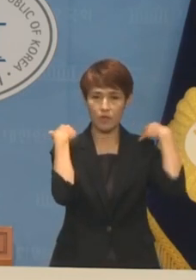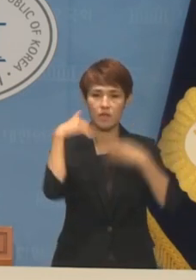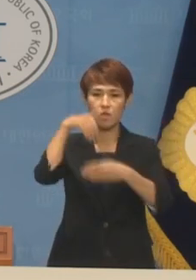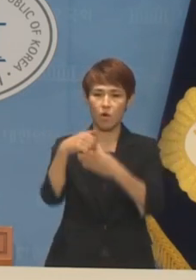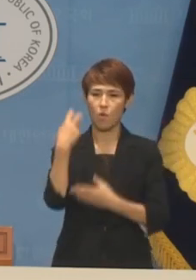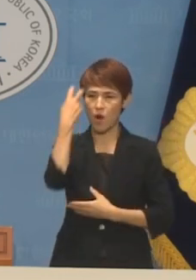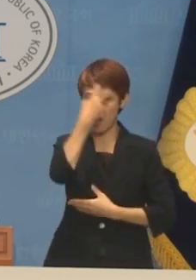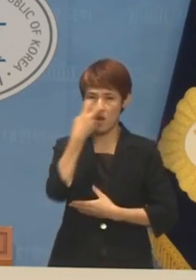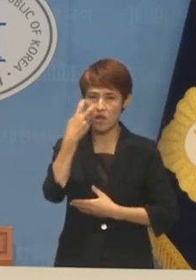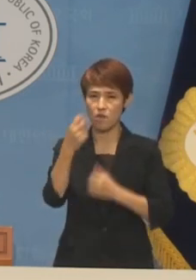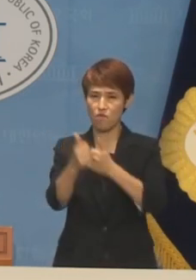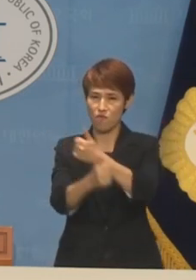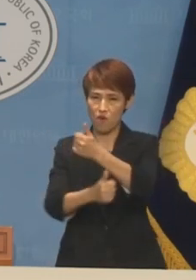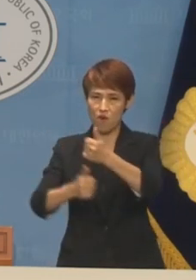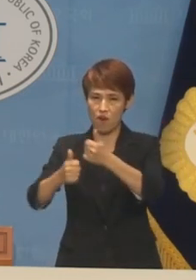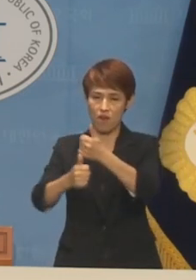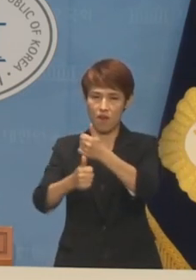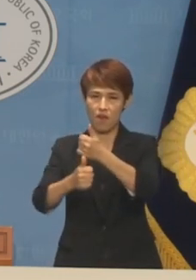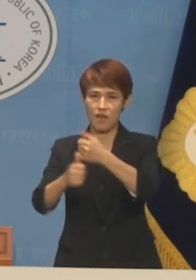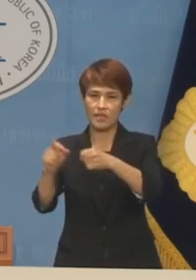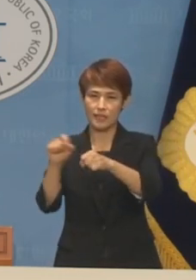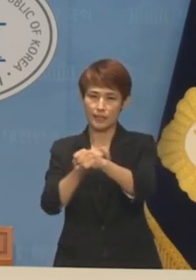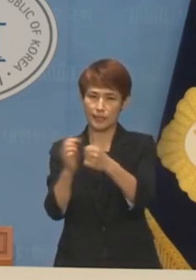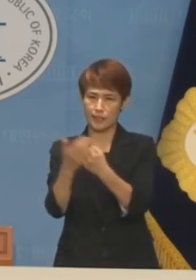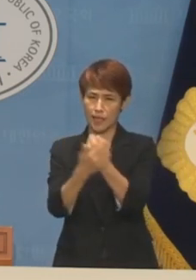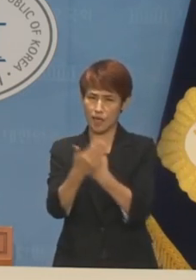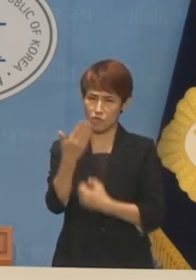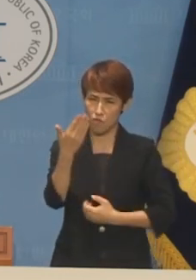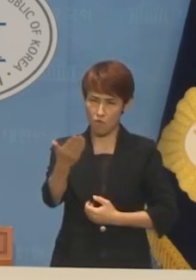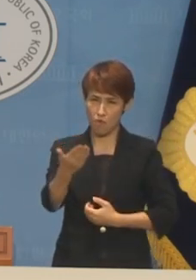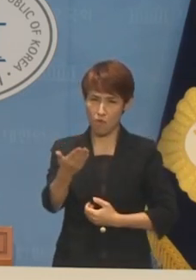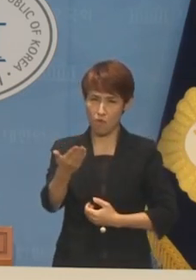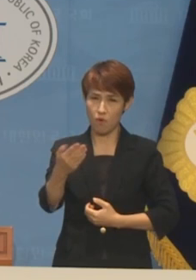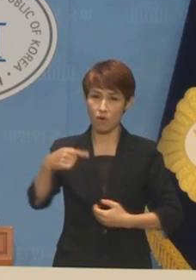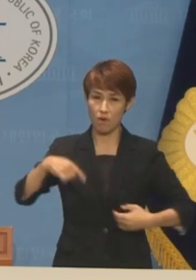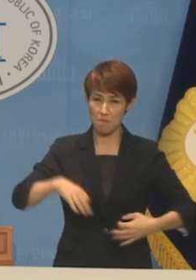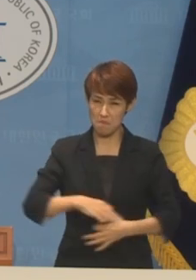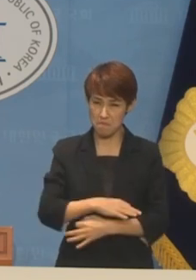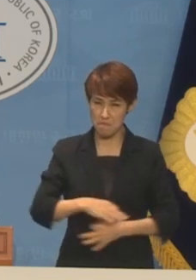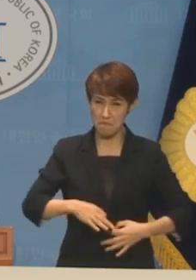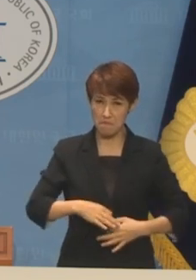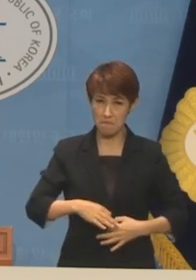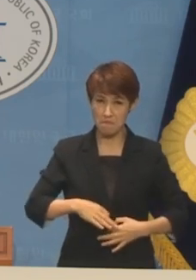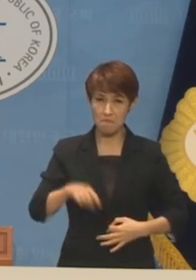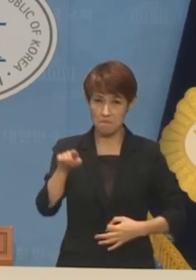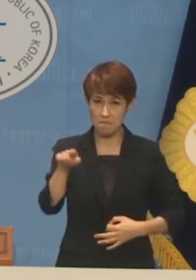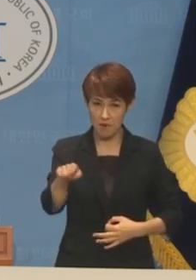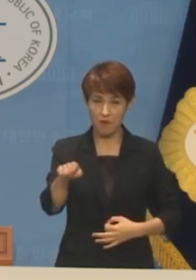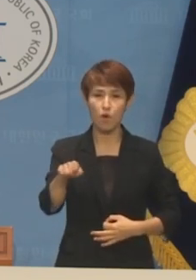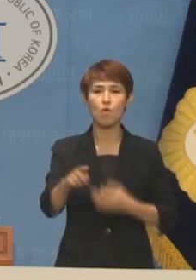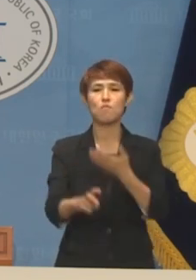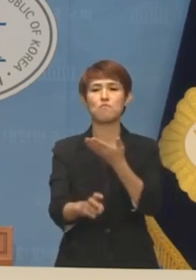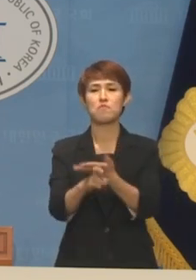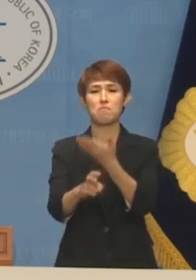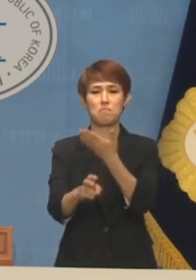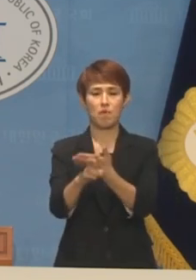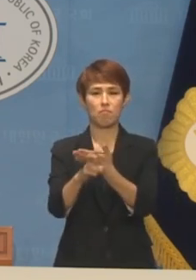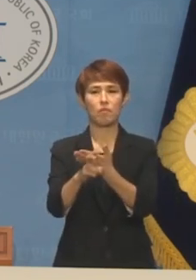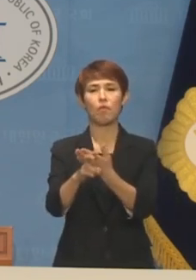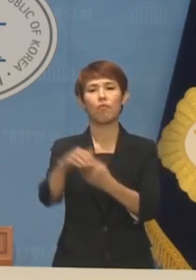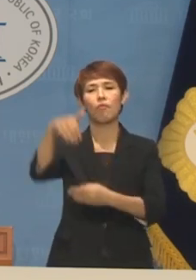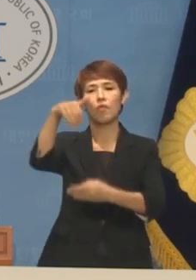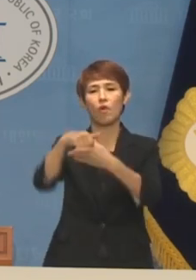오랜 세습 고용 특혜 비리를 이용해서 불법, 부당하게 선관위를